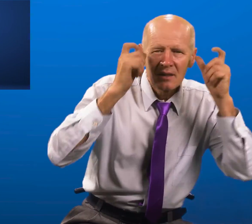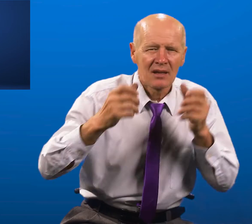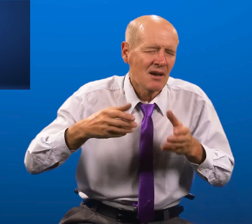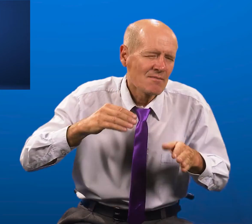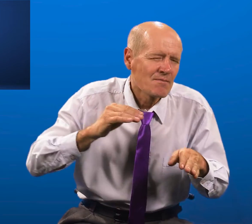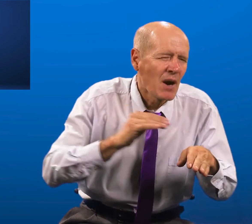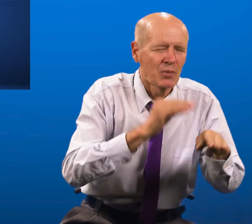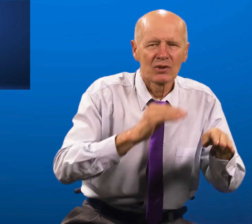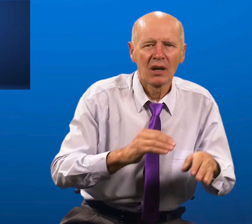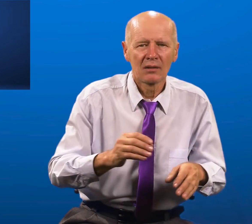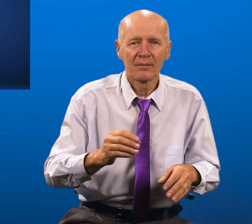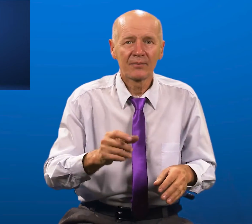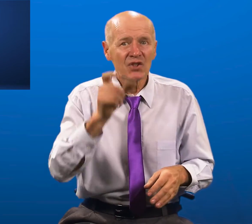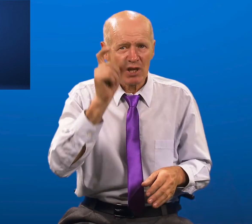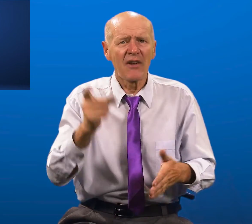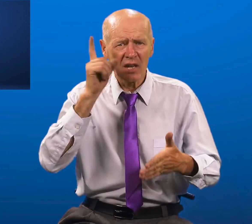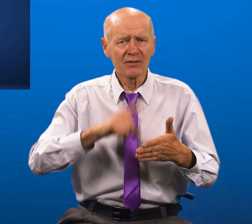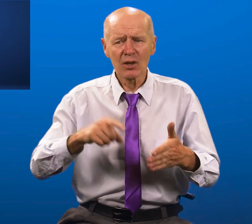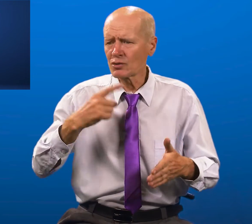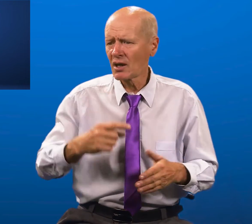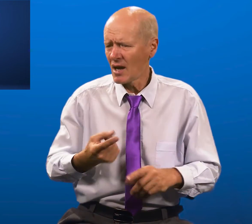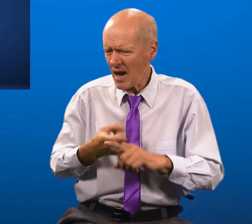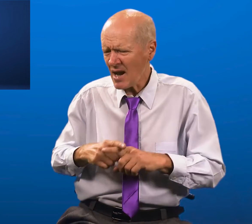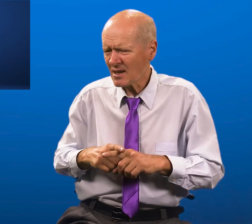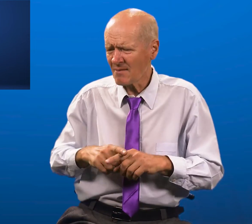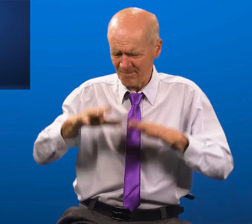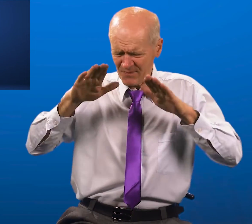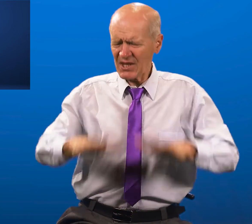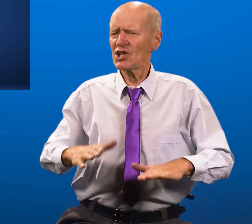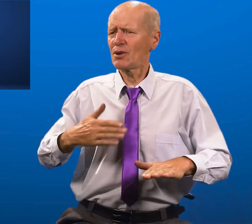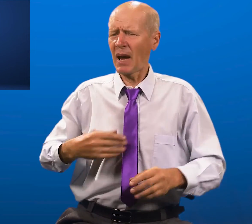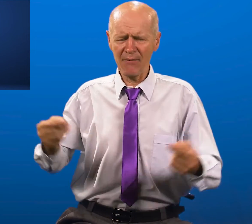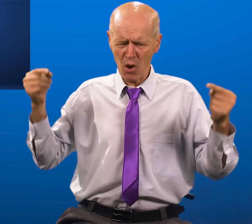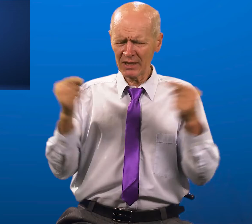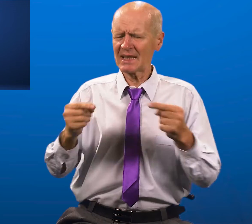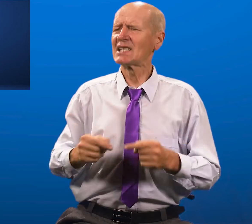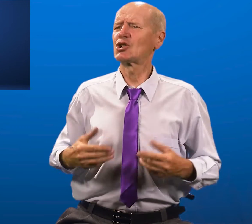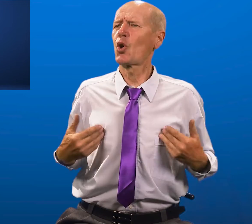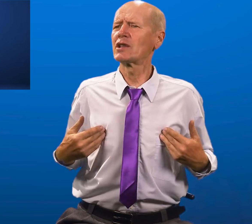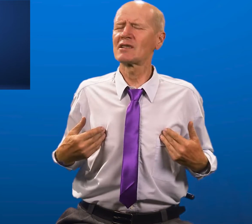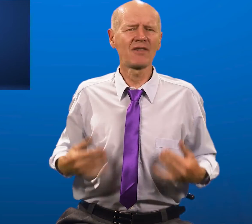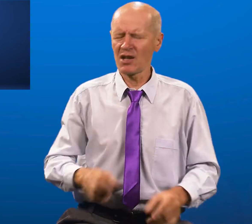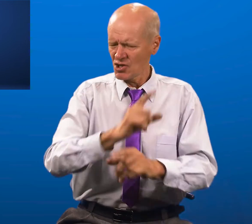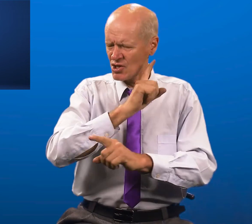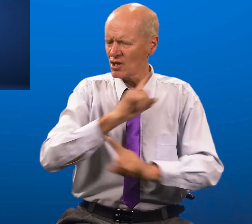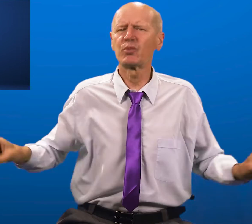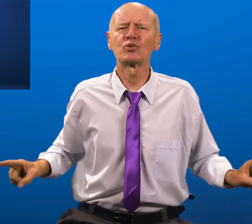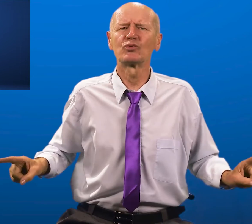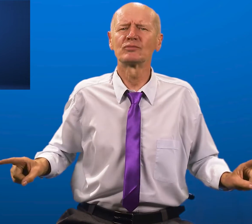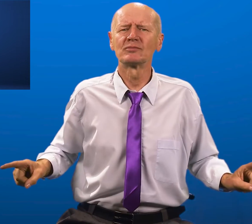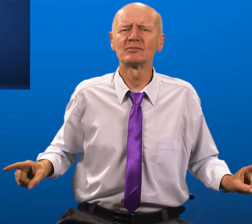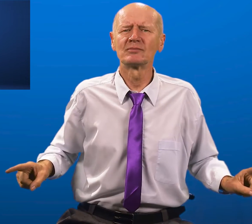это поступок ниже моего достоинства. И необходимо в этом искушении